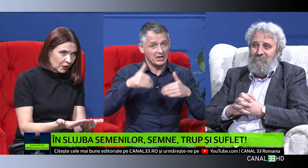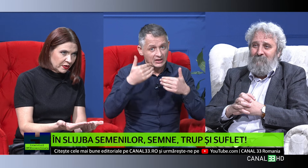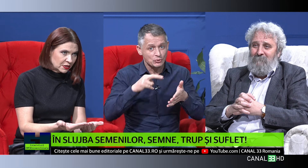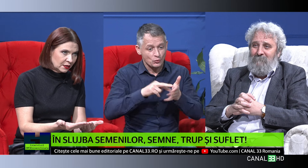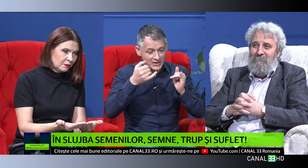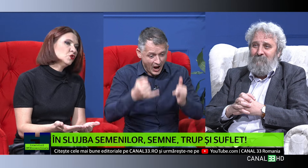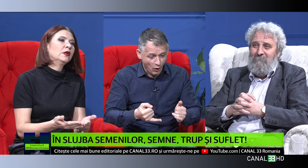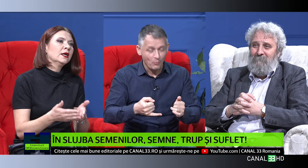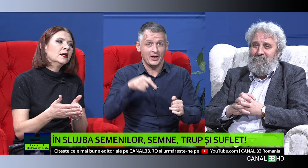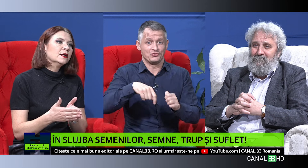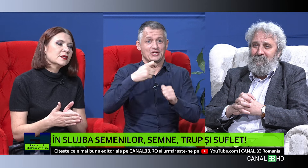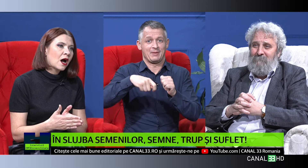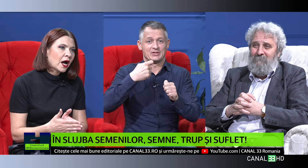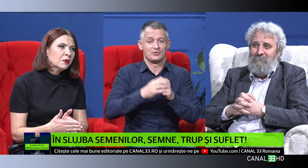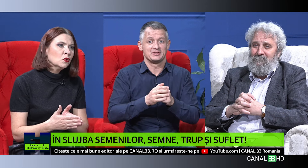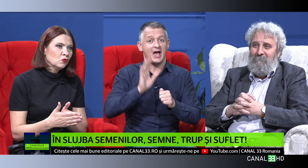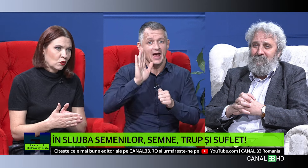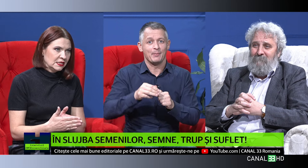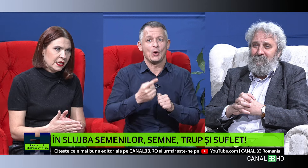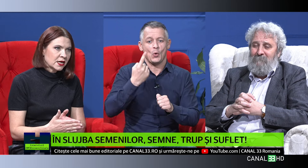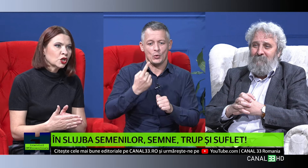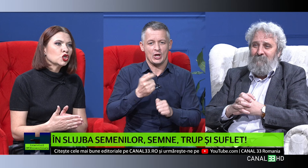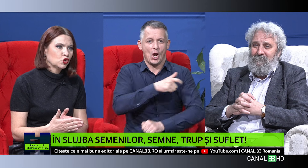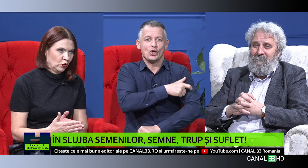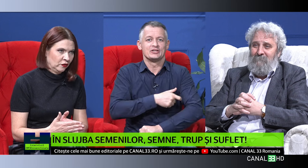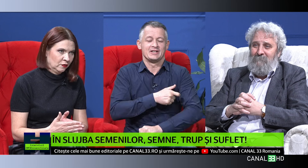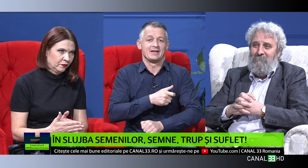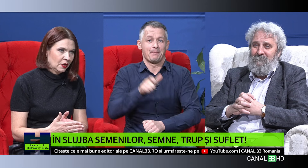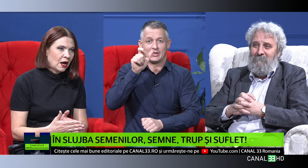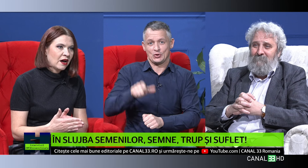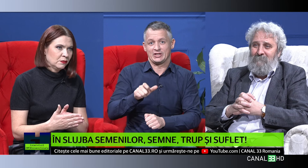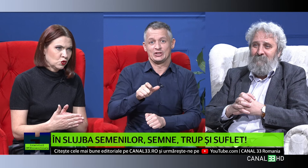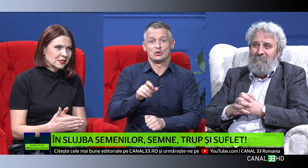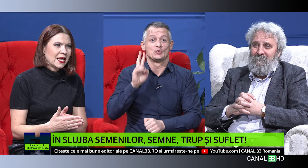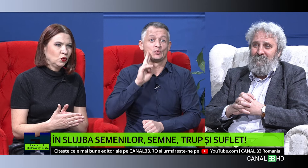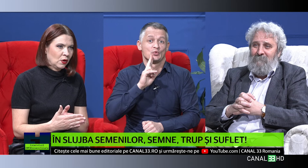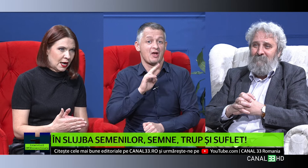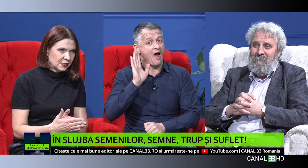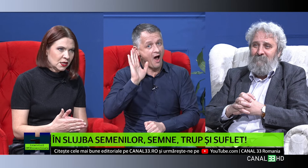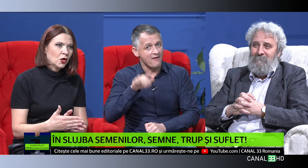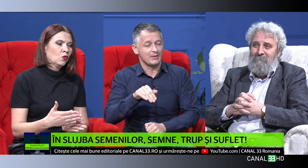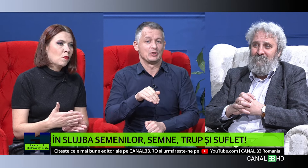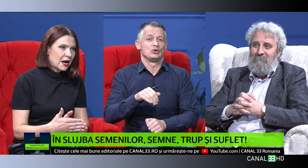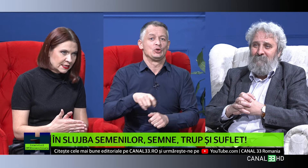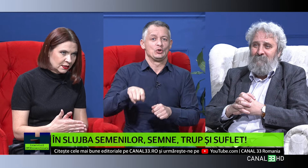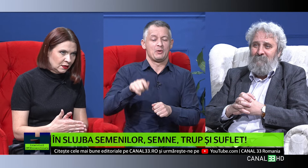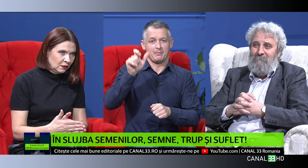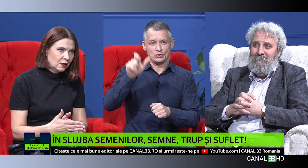la dumneavoastră, în emisiune. Să aibă un consilier surd. Avem surzi educați, cu master